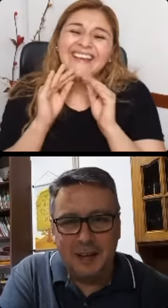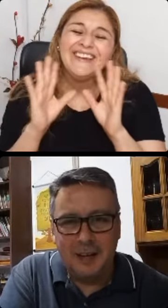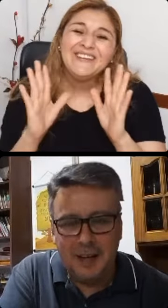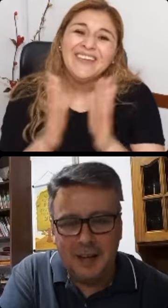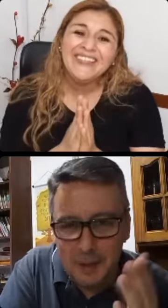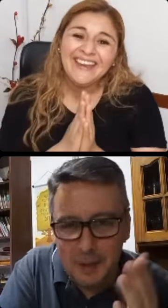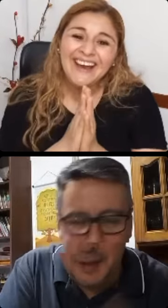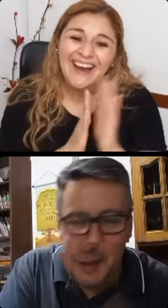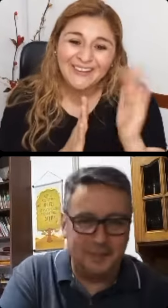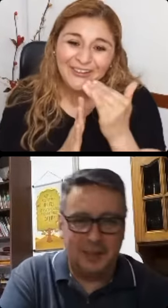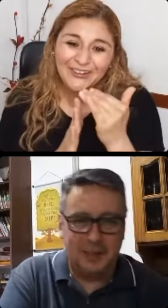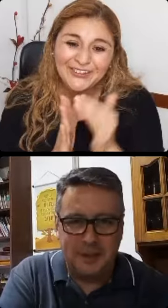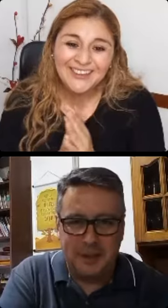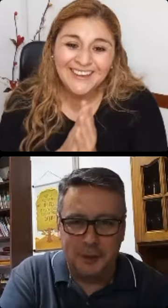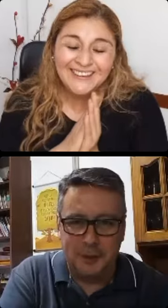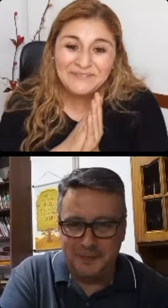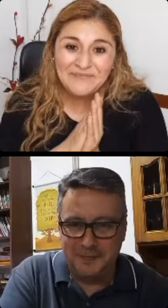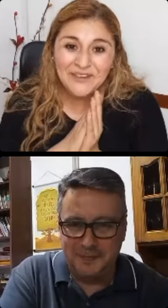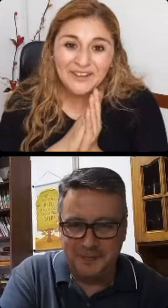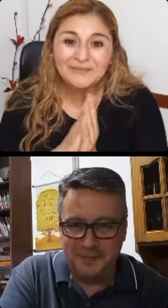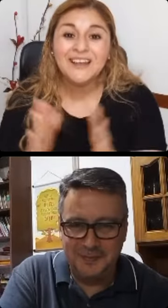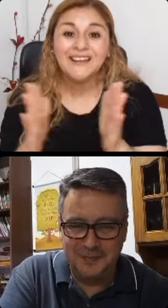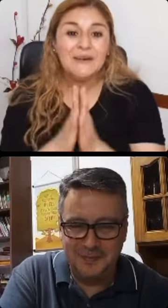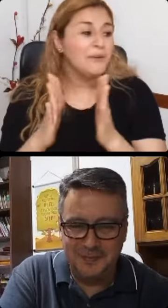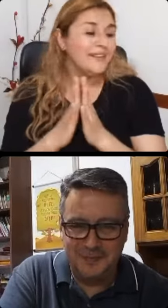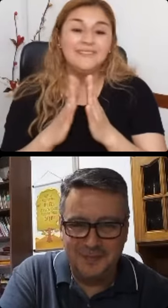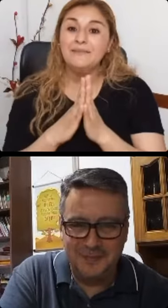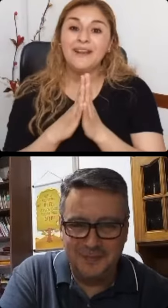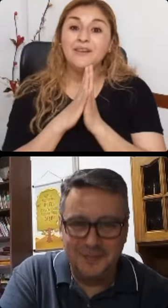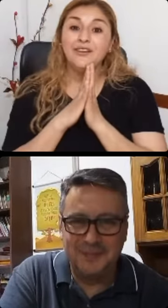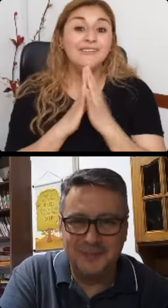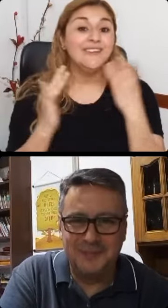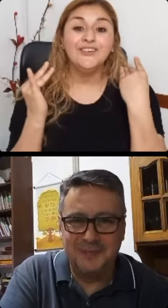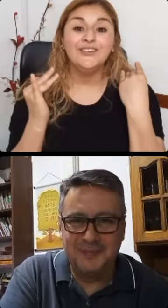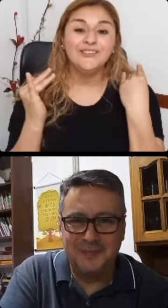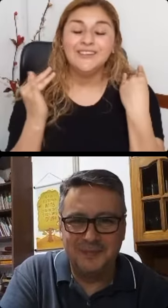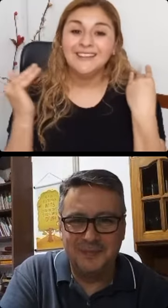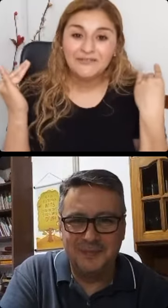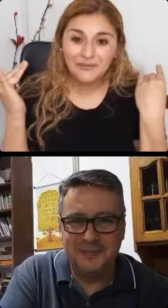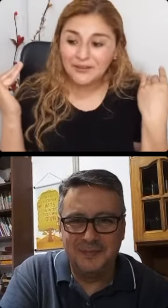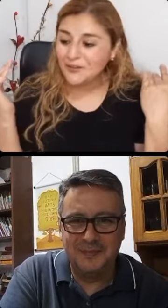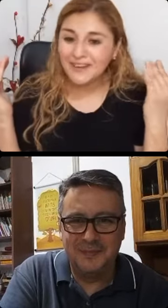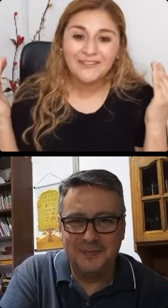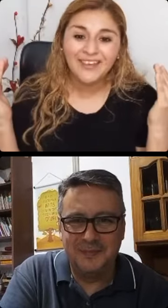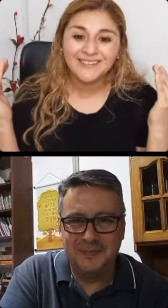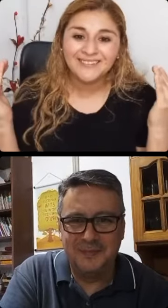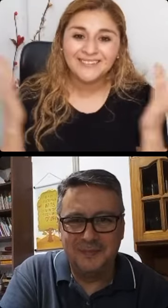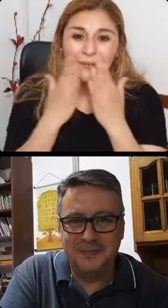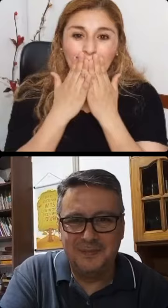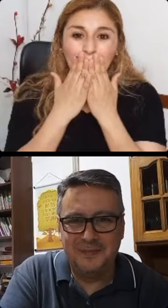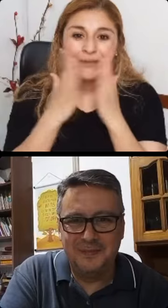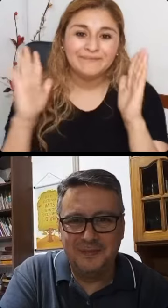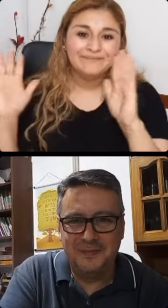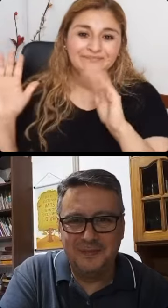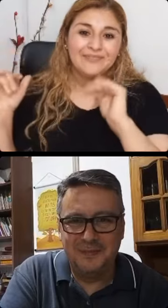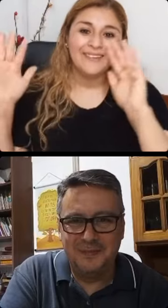y Dios bendiga a todos bueno muchas gracias por participar y bueno que el Señor siga transformando nuestras vidas